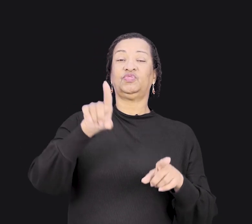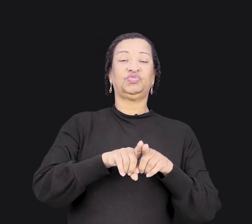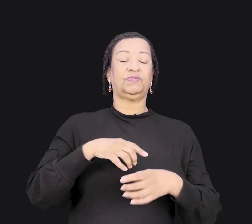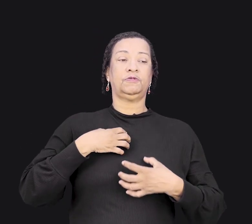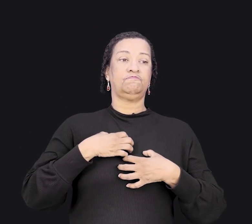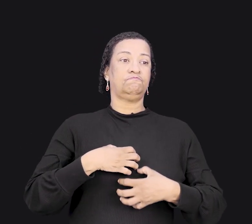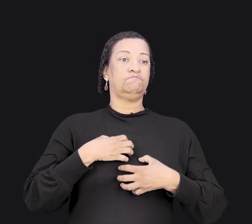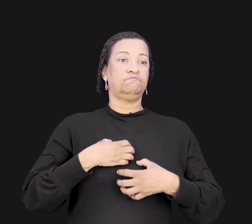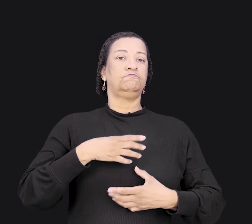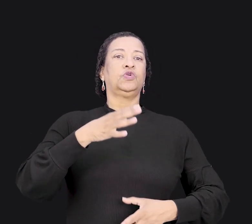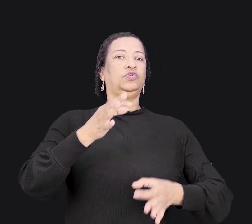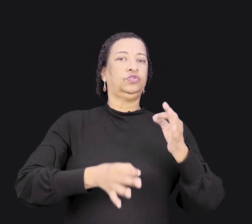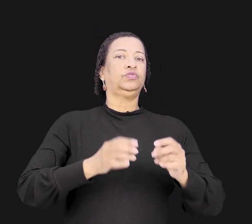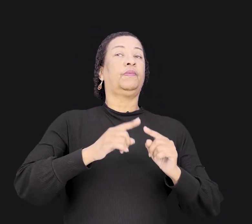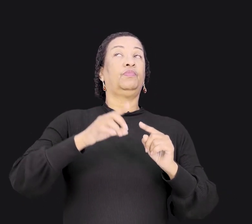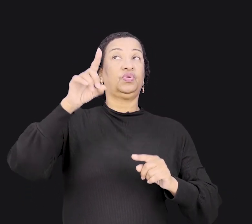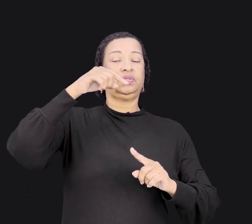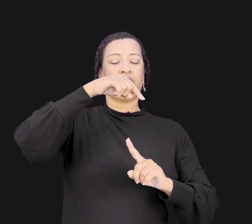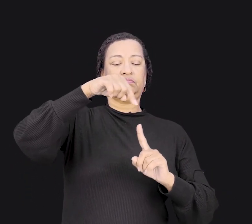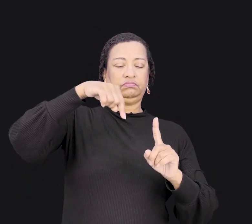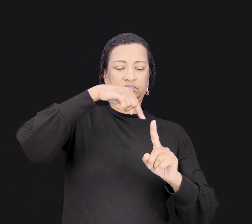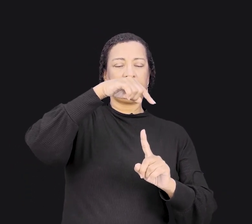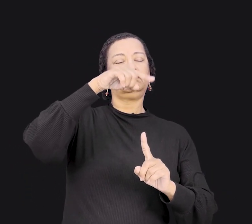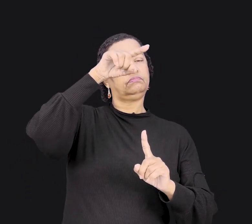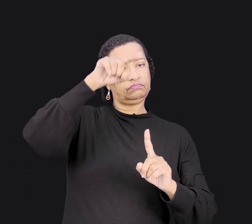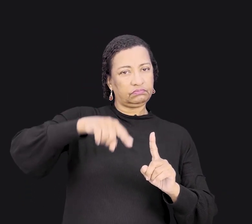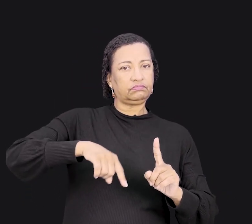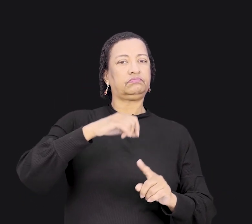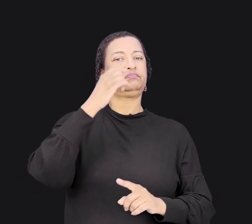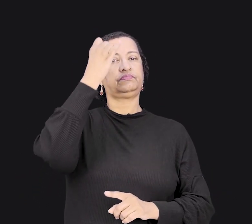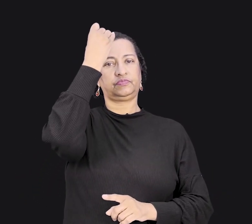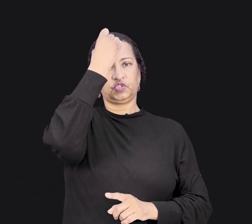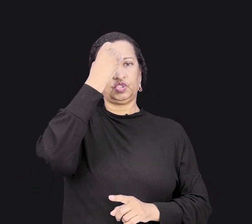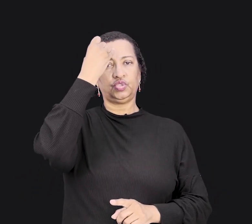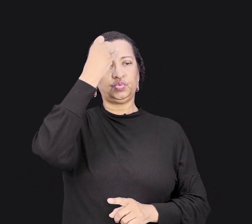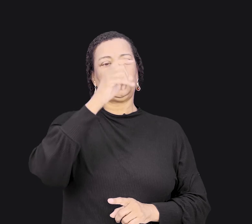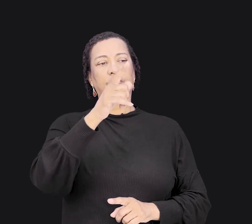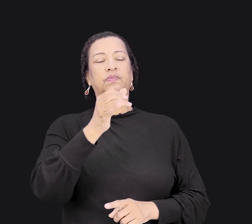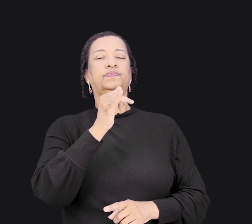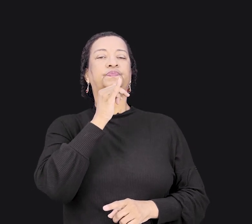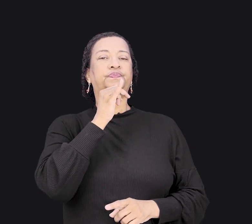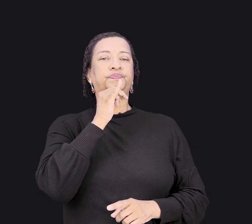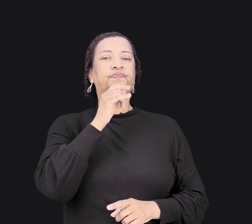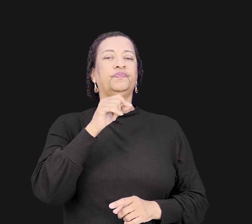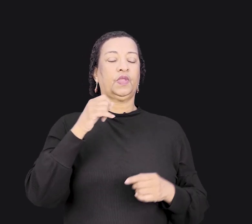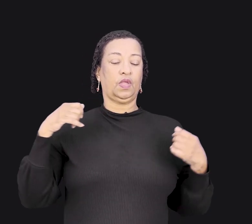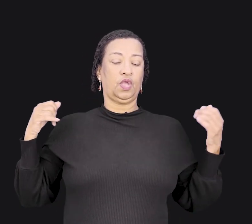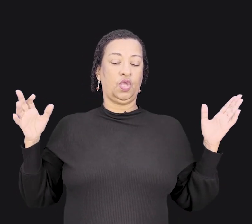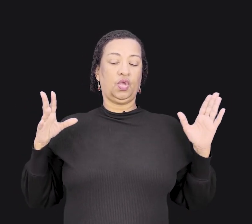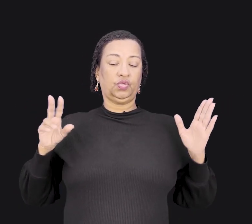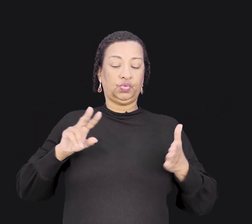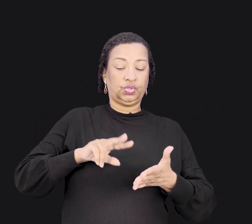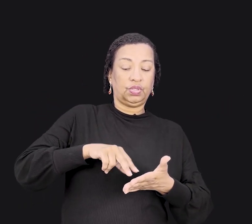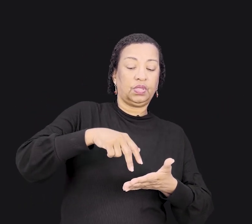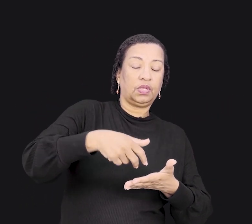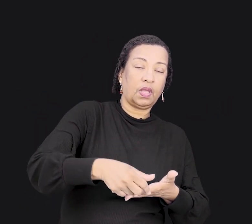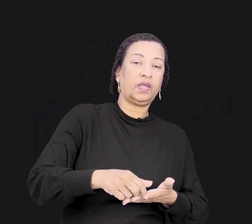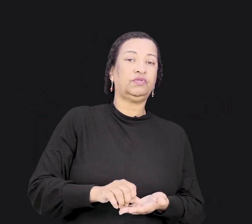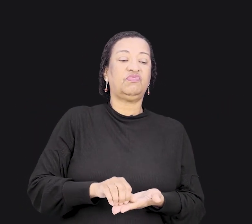e julga porque é um Deus santo. Judas dá outro exemplo, o dos anjos caídos, e diz que eles foram jogados para as